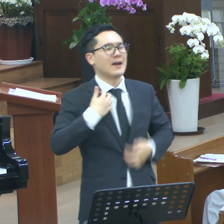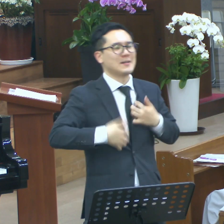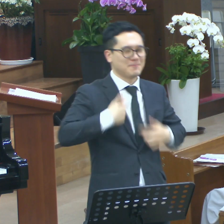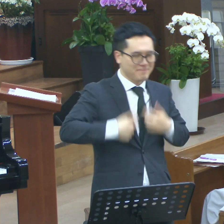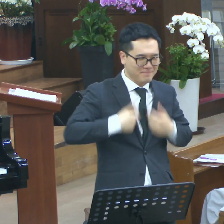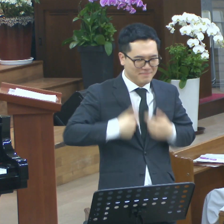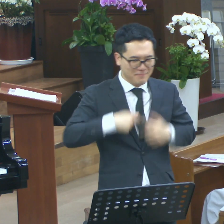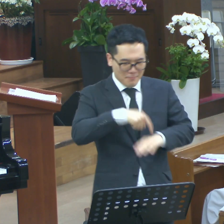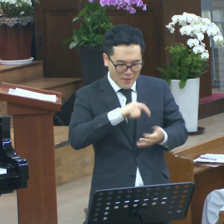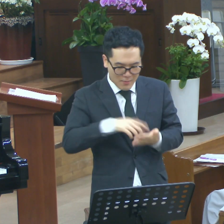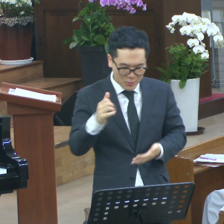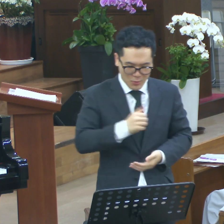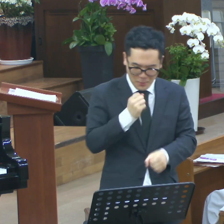그런 80대 있으세요?